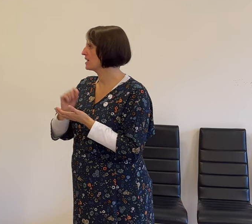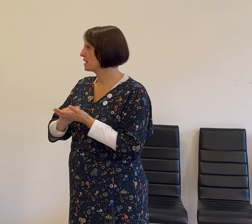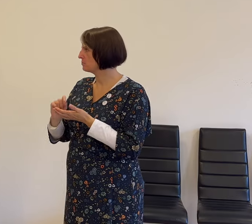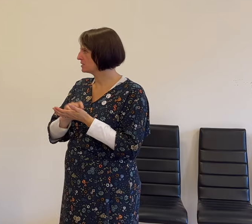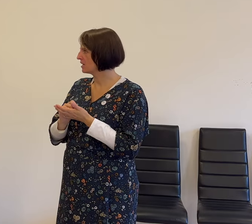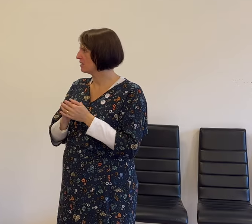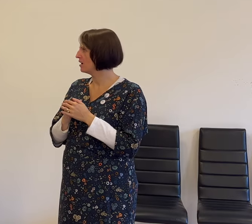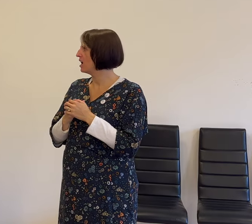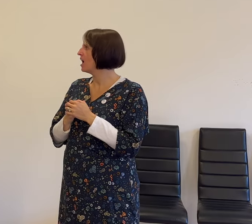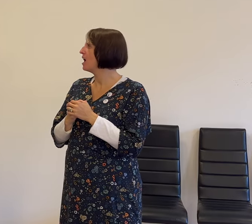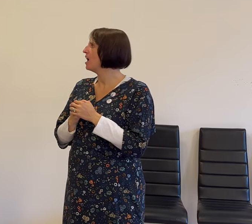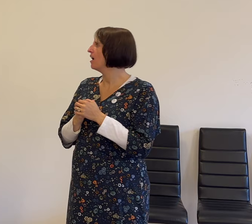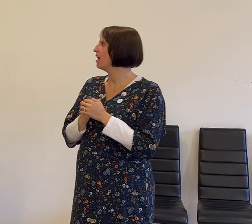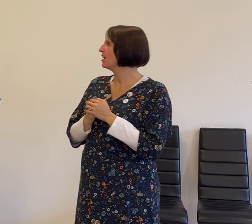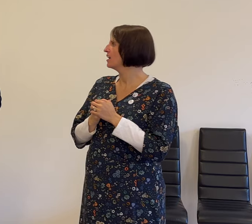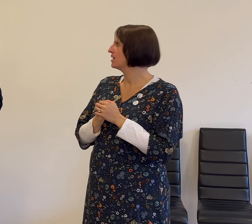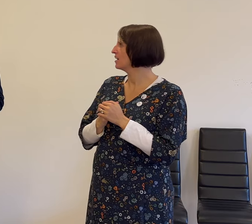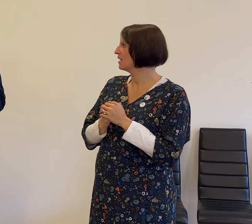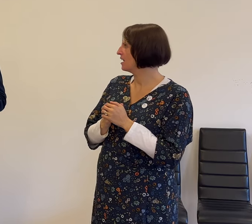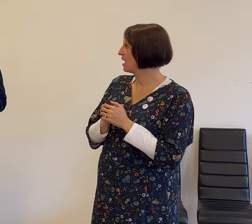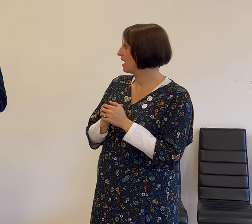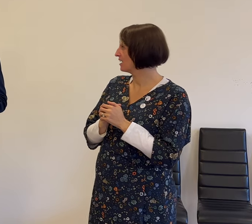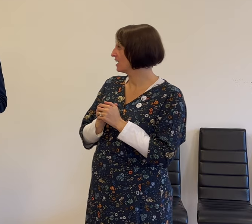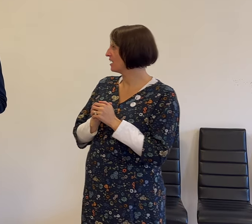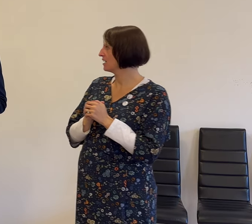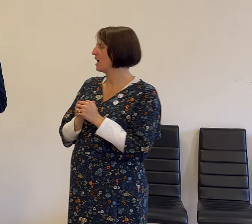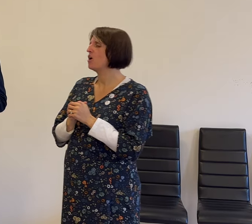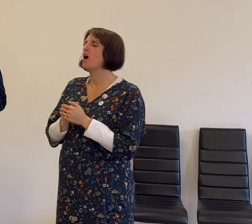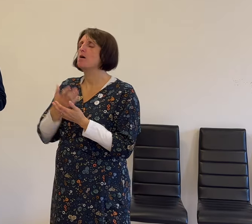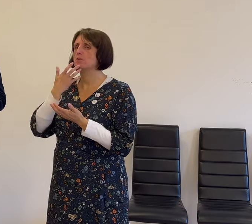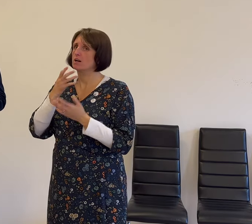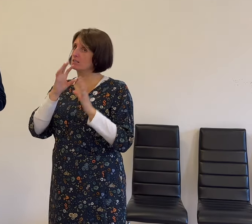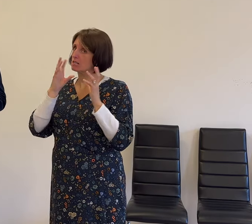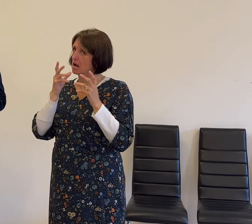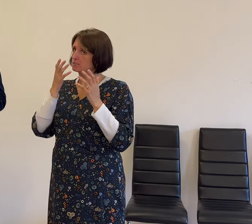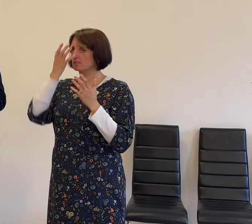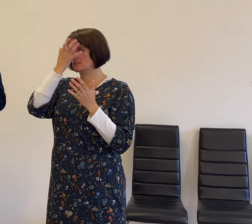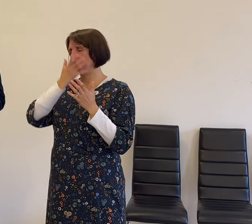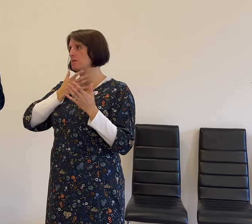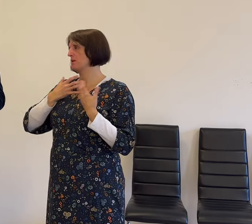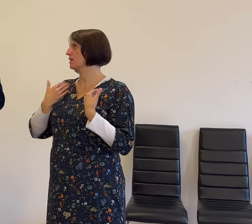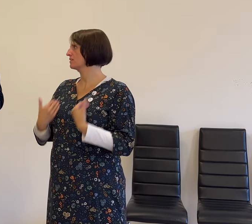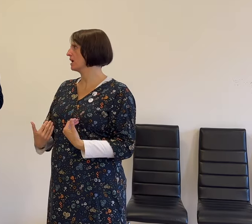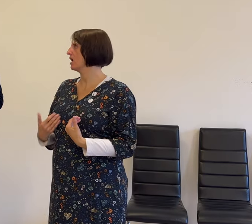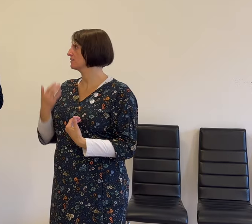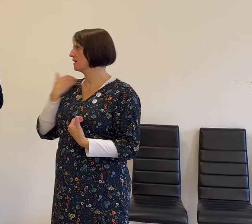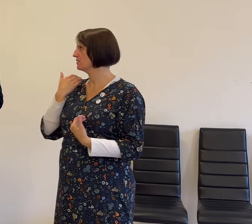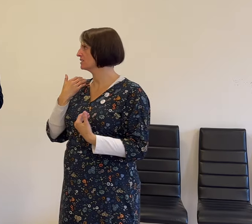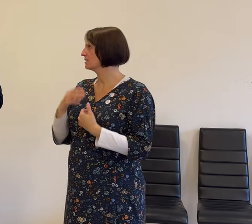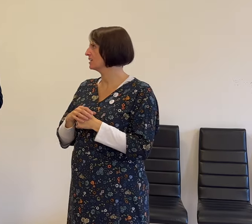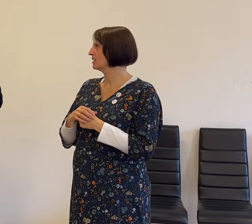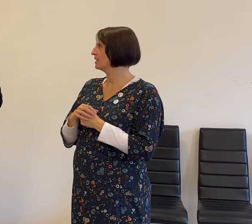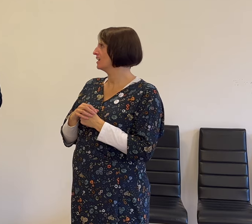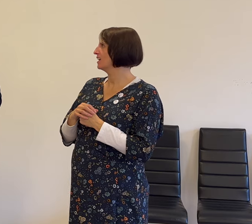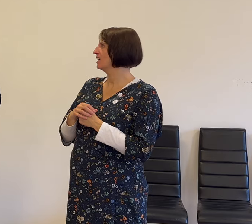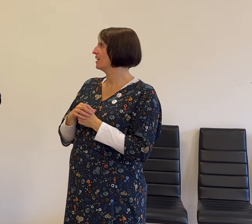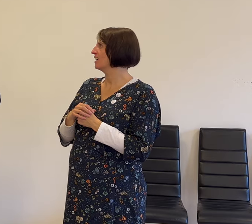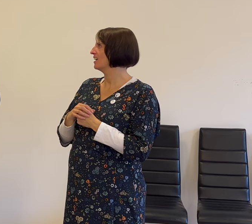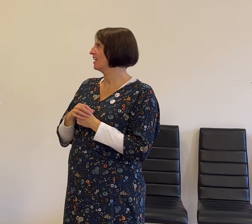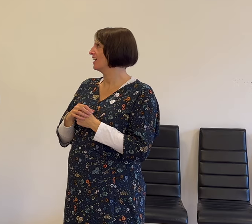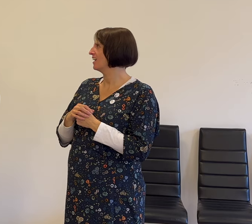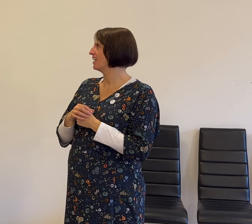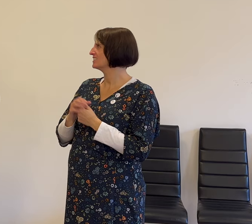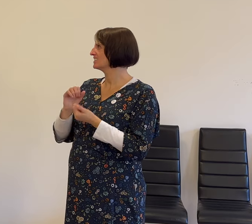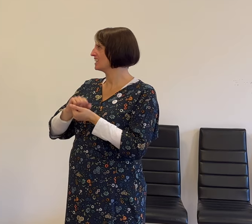že byl byl krásného vzhledu. Hodí se to do zápasnických